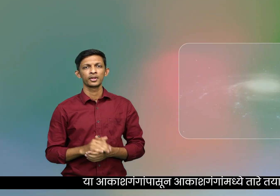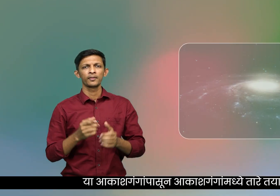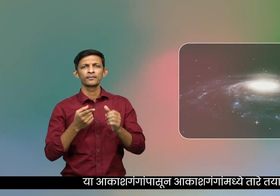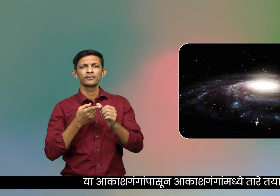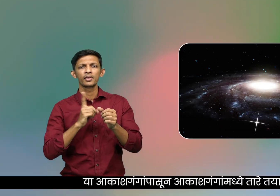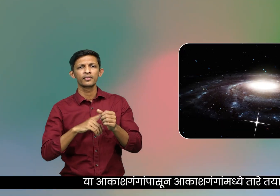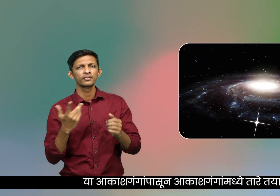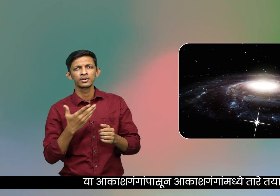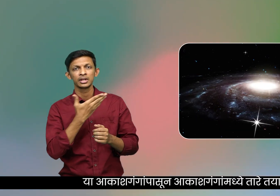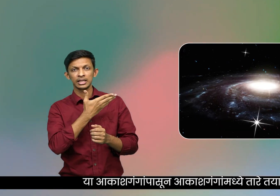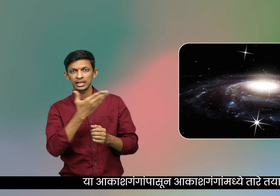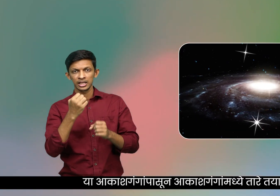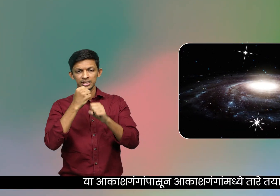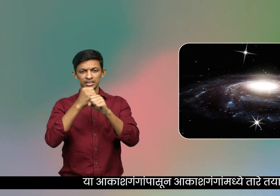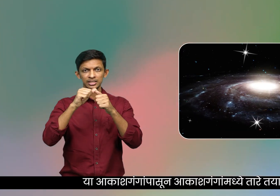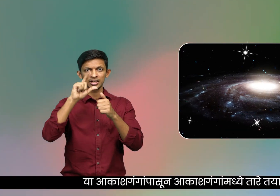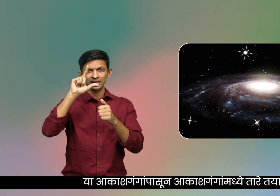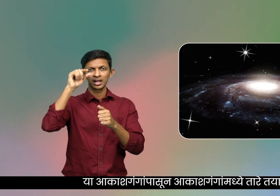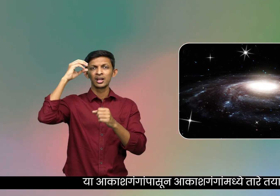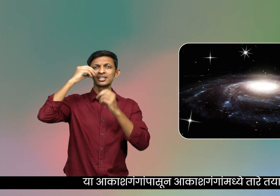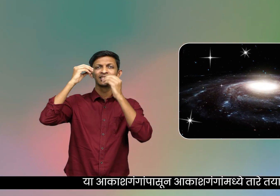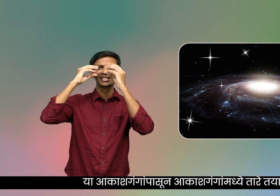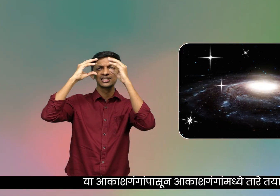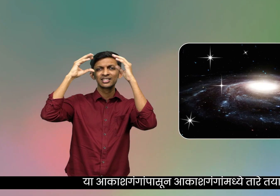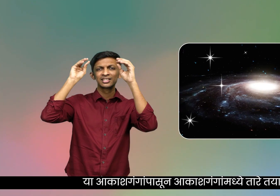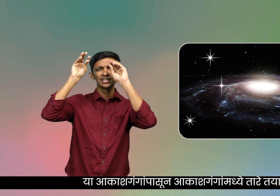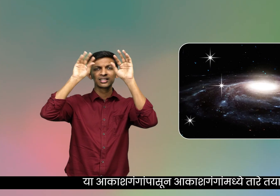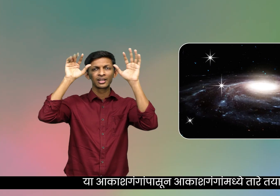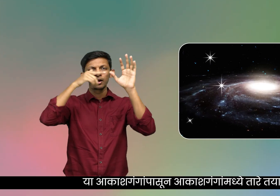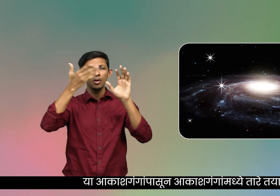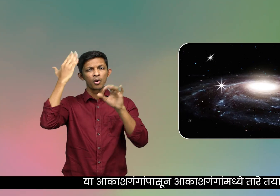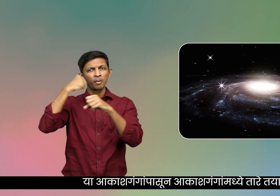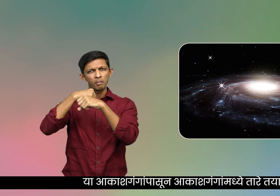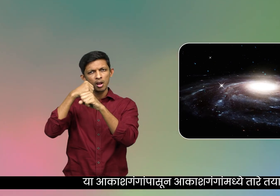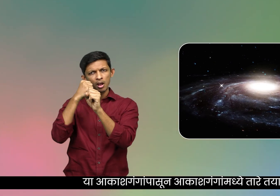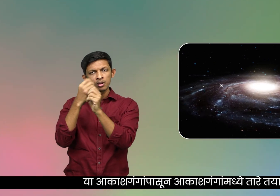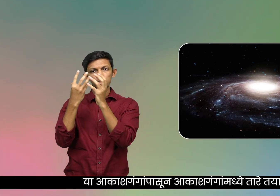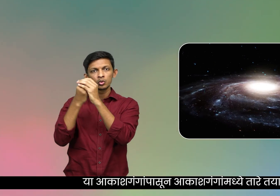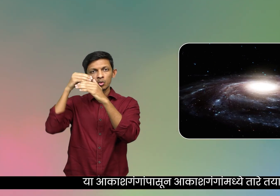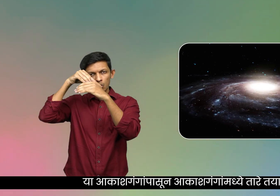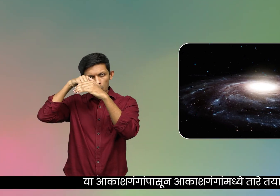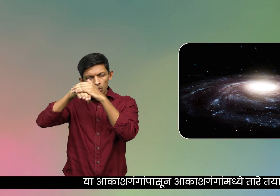या आकाशगंगापासून आकाशगंगामध्ये तारे तयार झाले